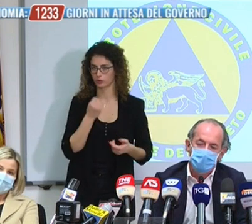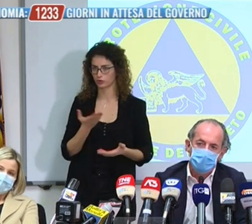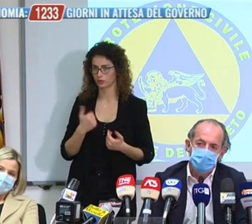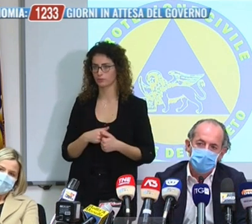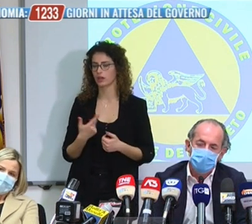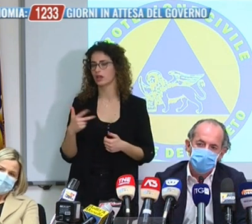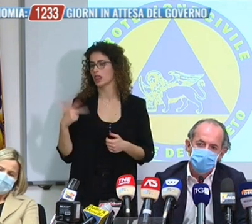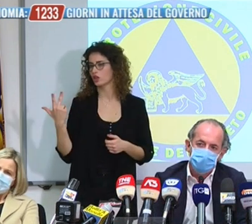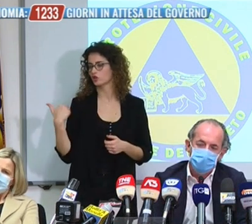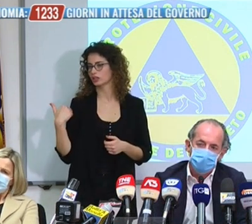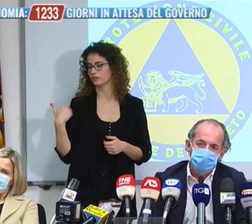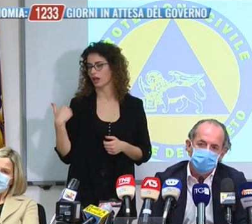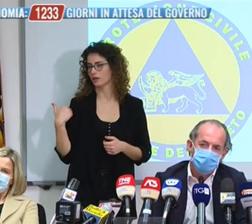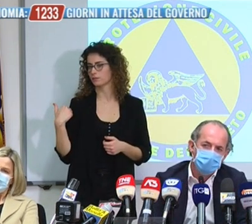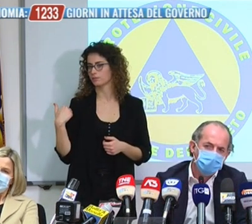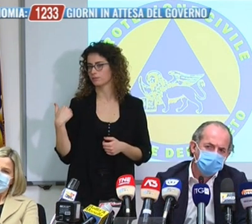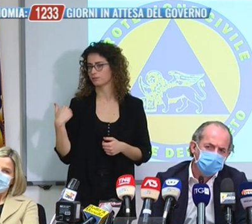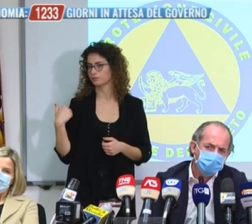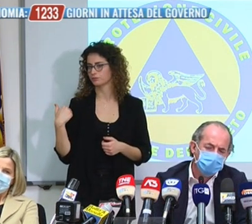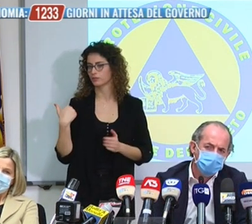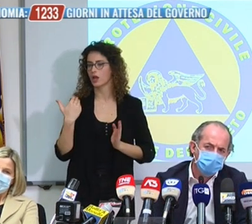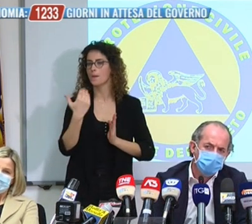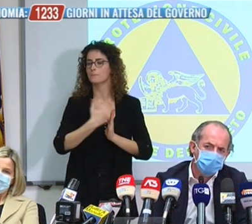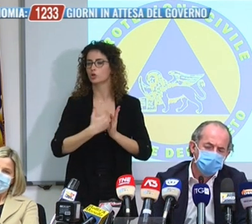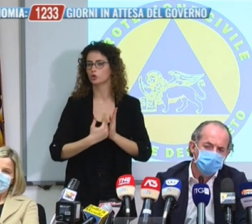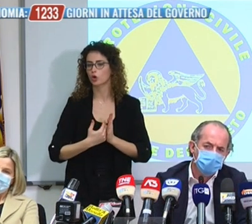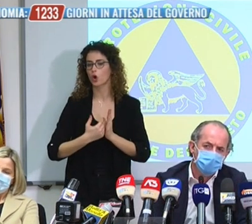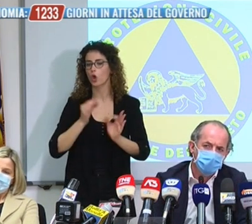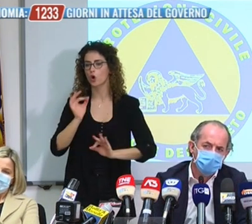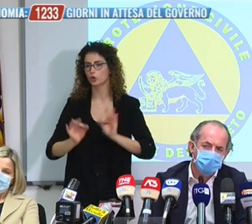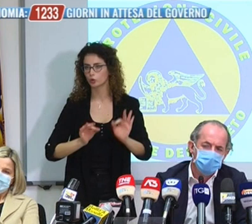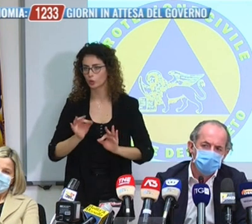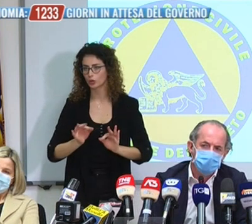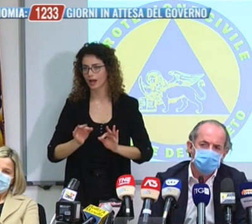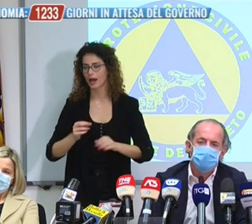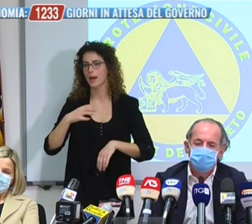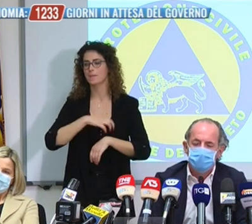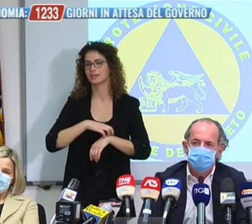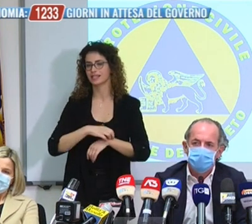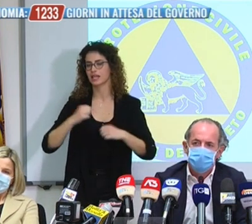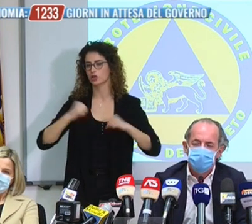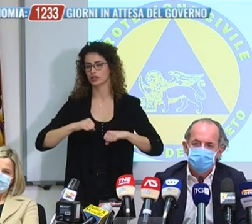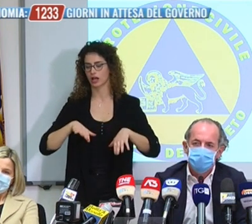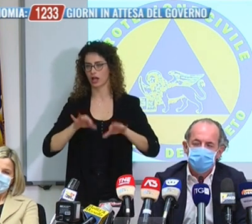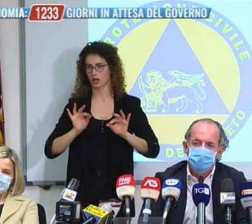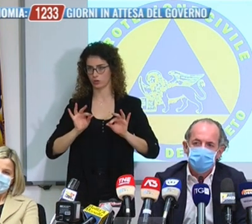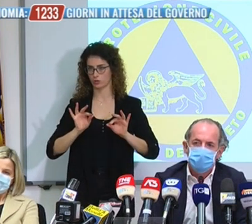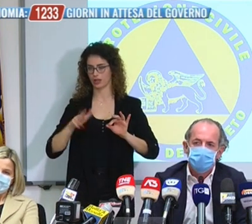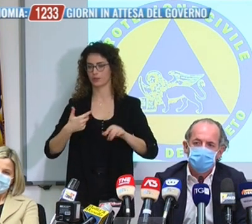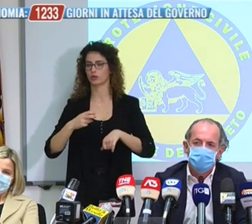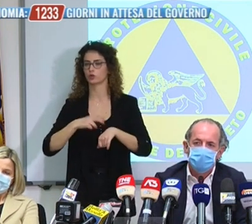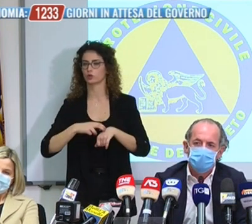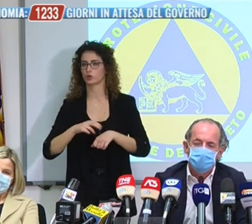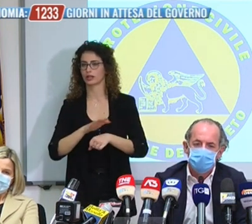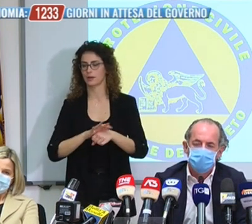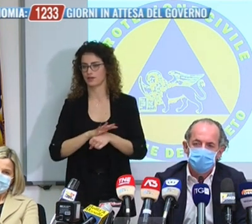giorni fa ha sospeso il protocollo di cura del Ministero della Salute per dei medici di base per i pazienti a domicilio,